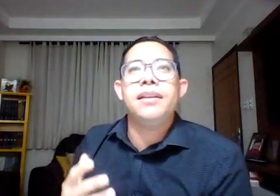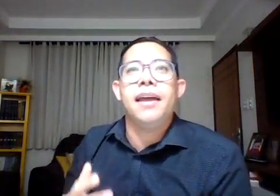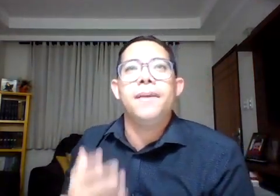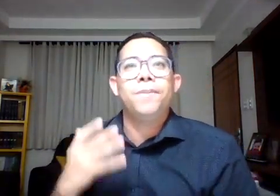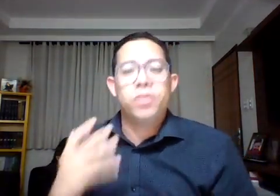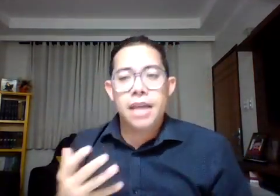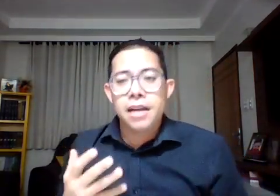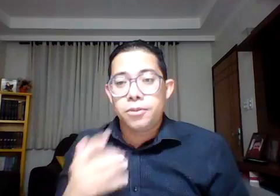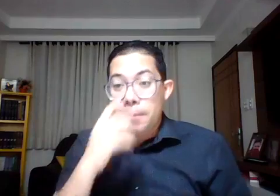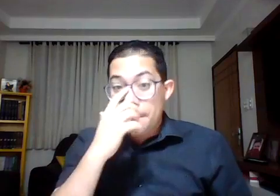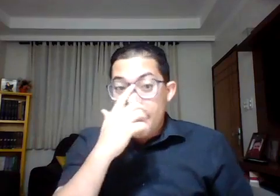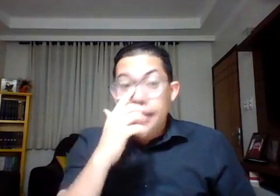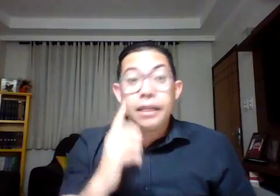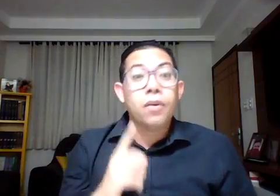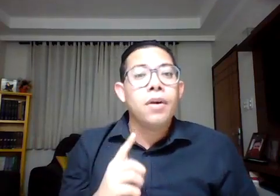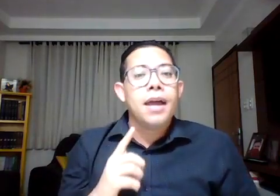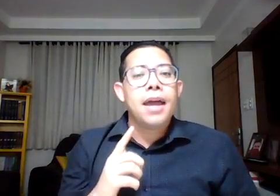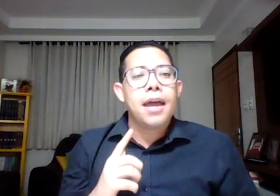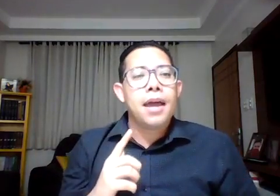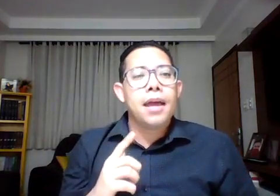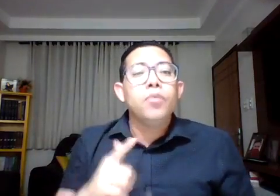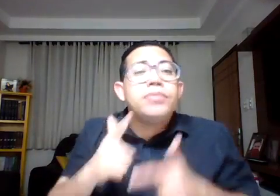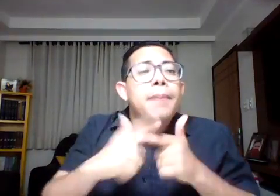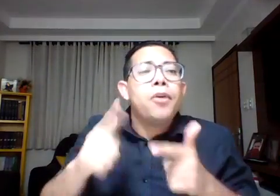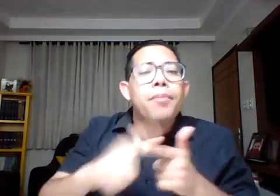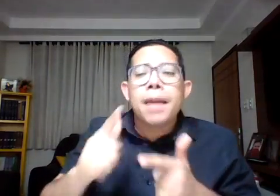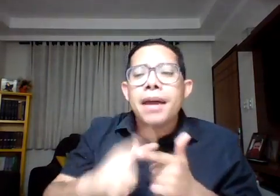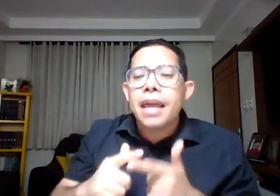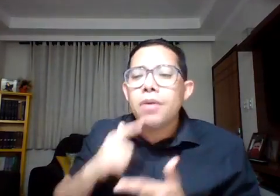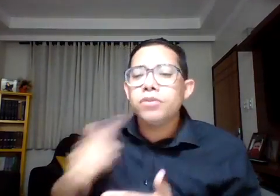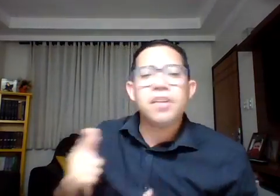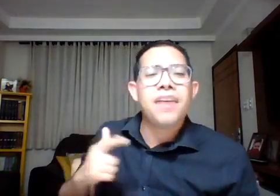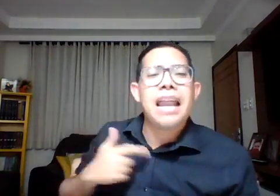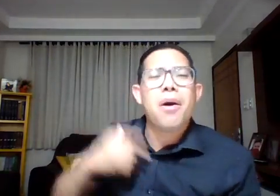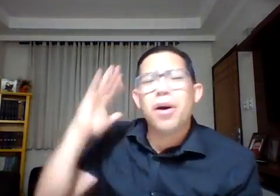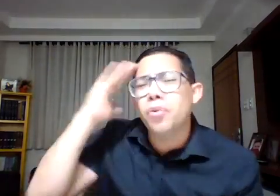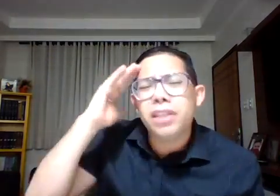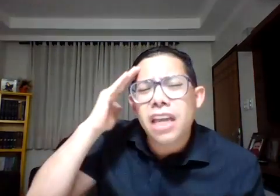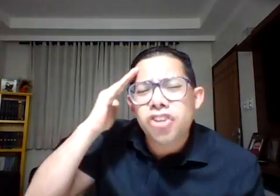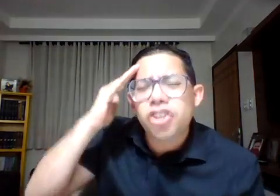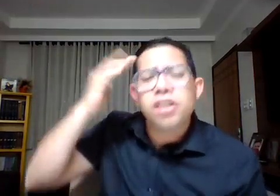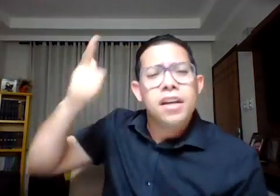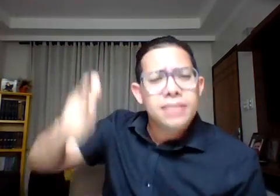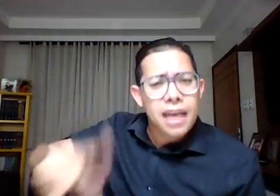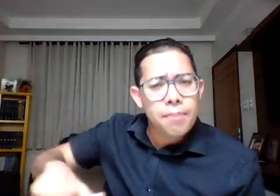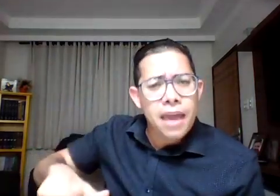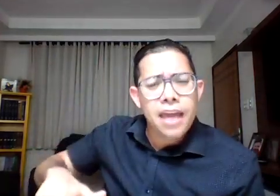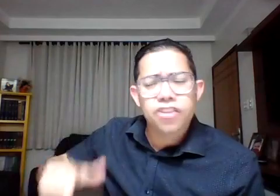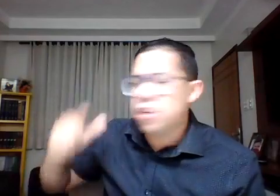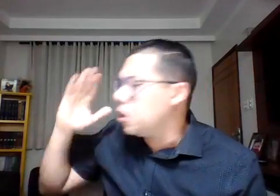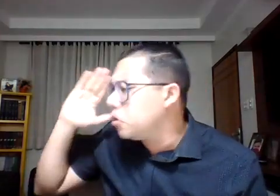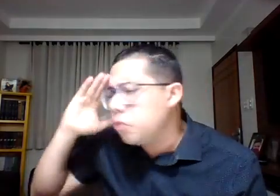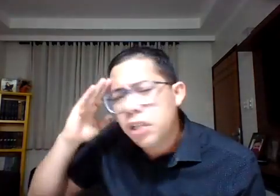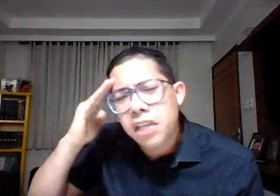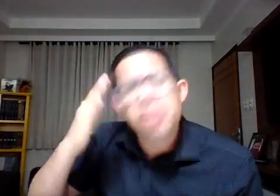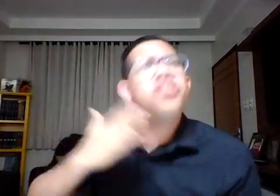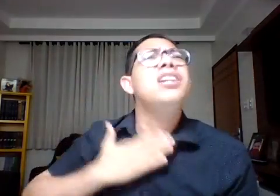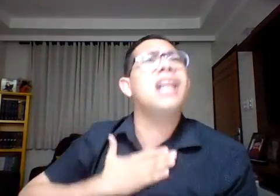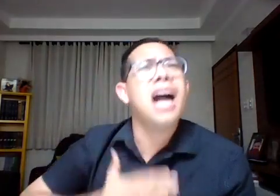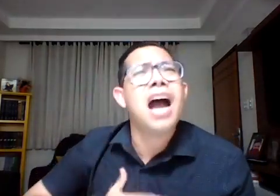entendendo. Certo? Então, não tem problema nenhum você falar, não entendi. Você repete? Não entendi,